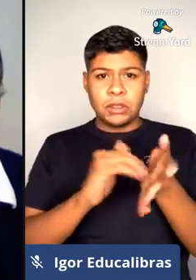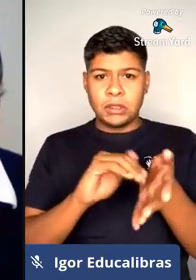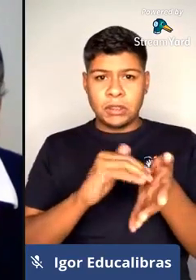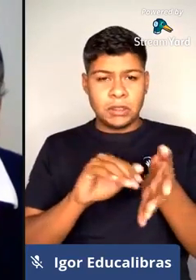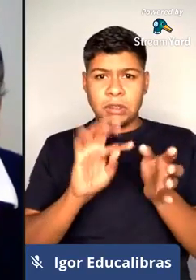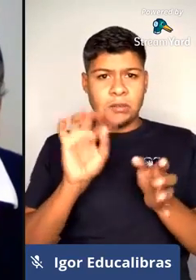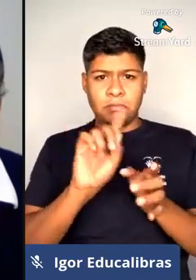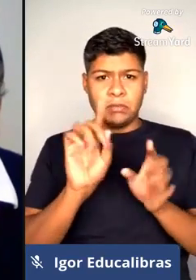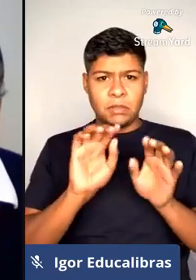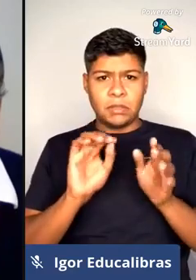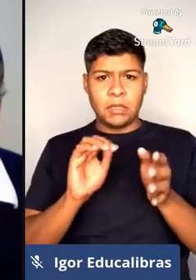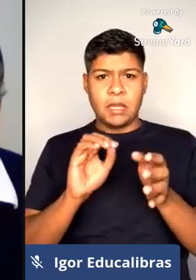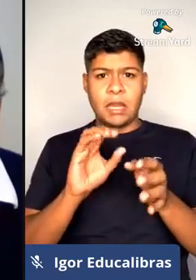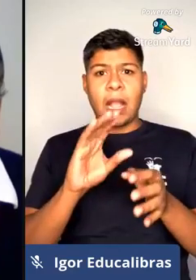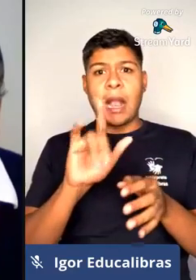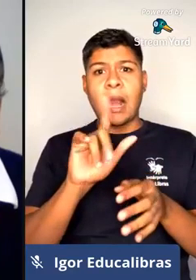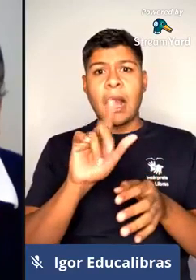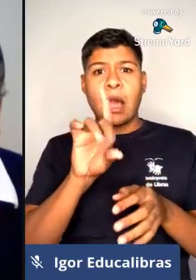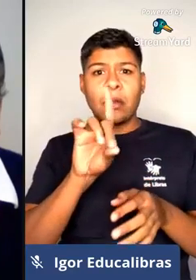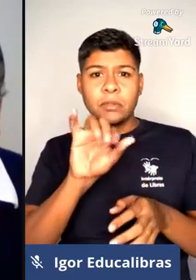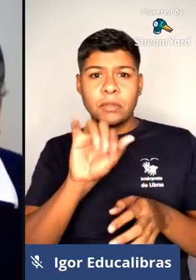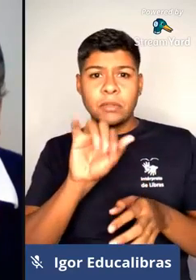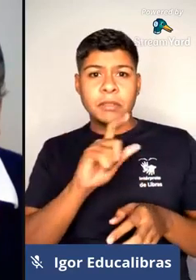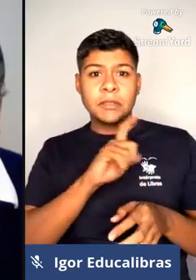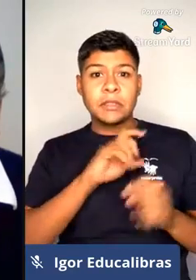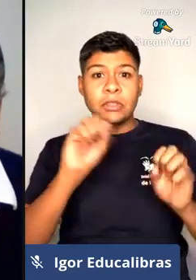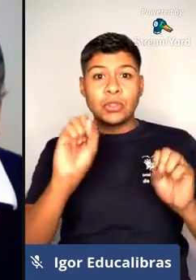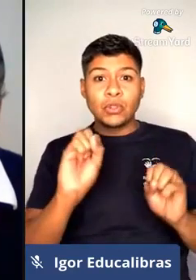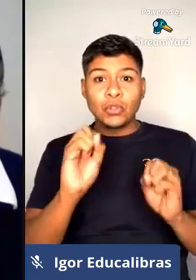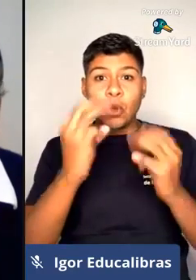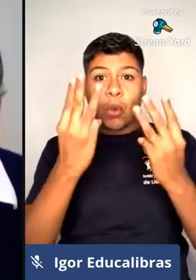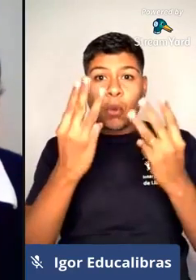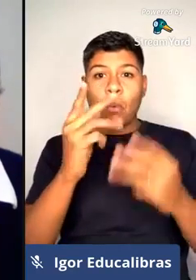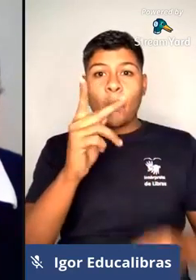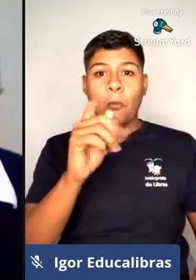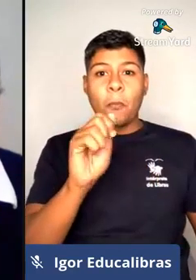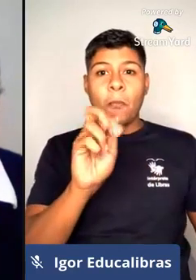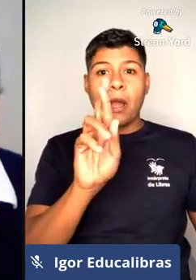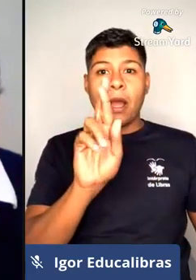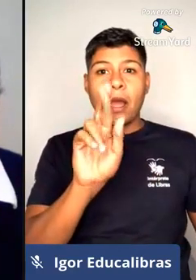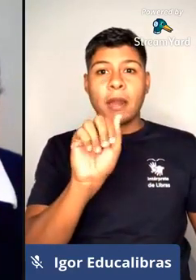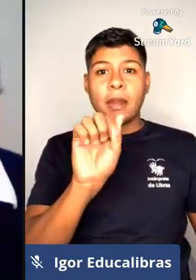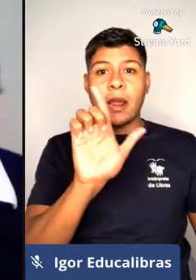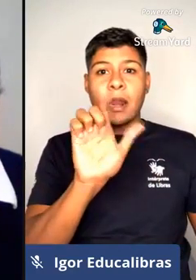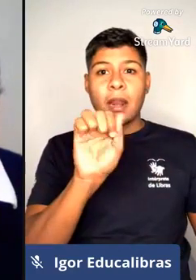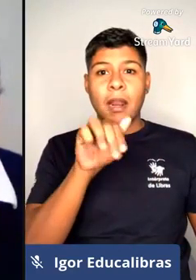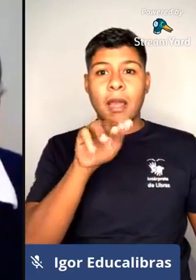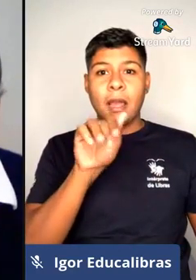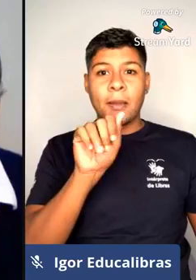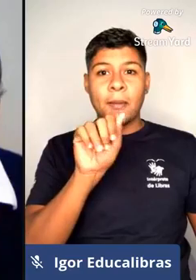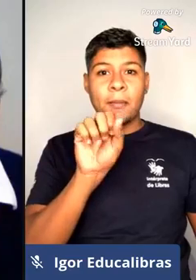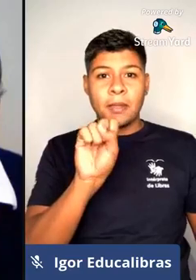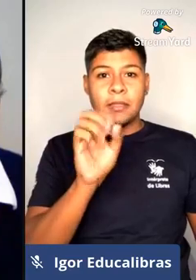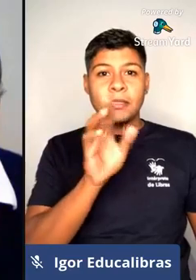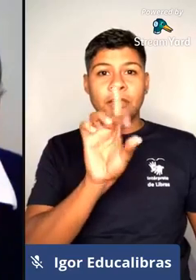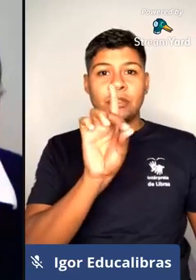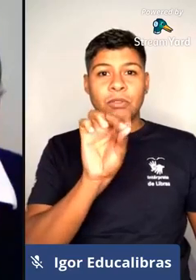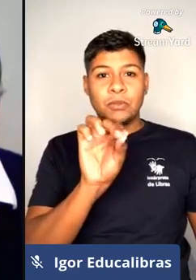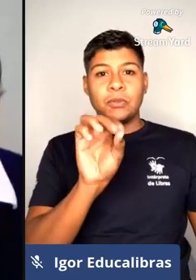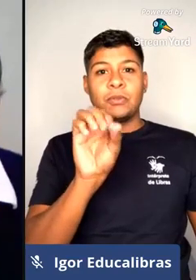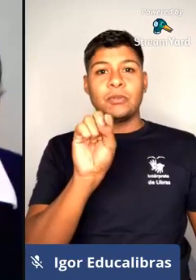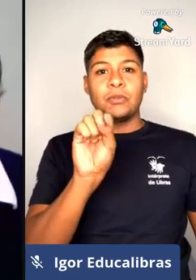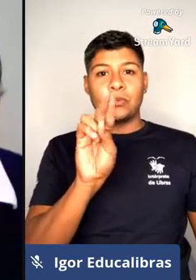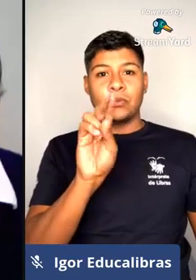todo. Ia ter um show do Paralamas do Sucesso. Como a gente não conseguiu fazer, nós resolvemos fazer